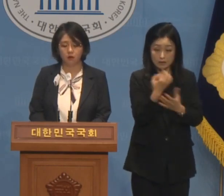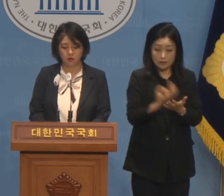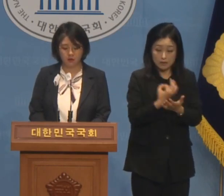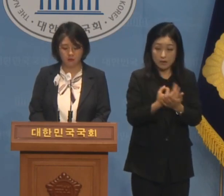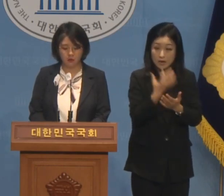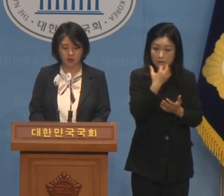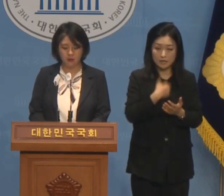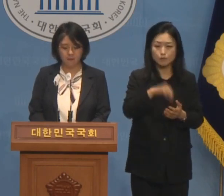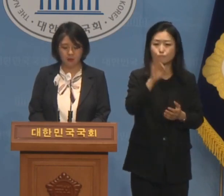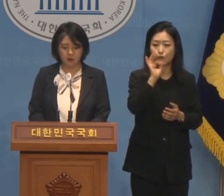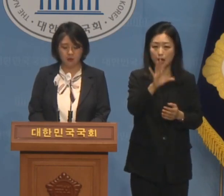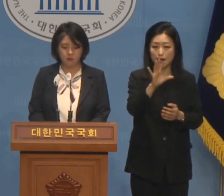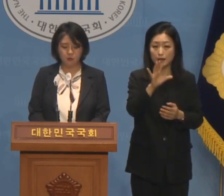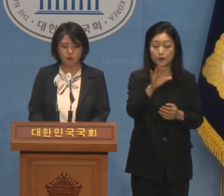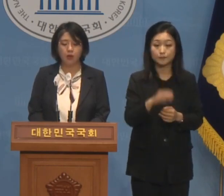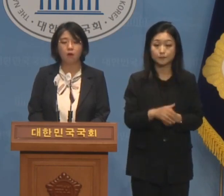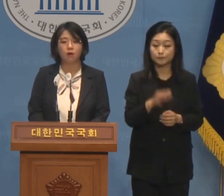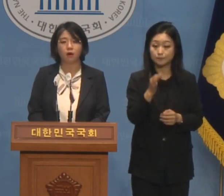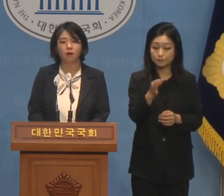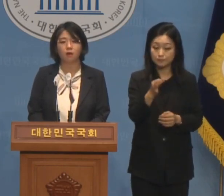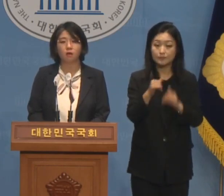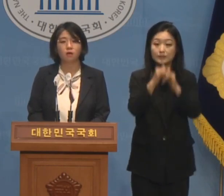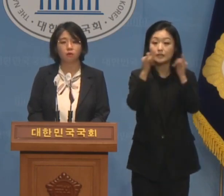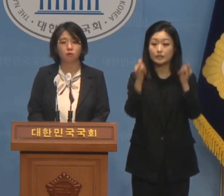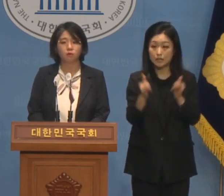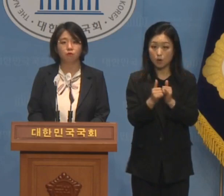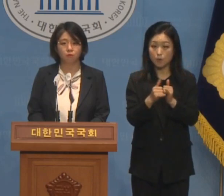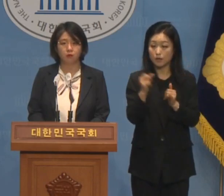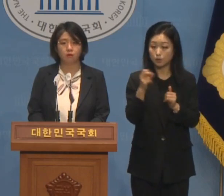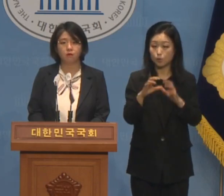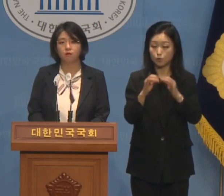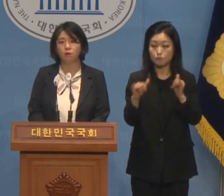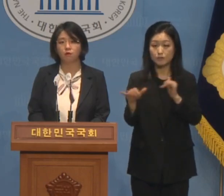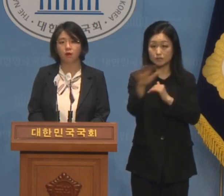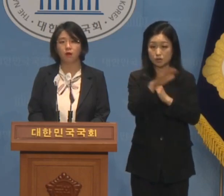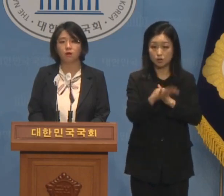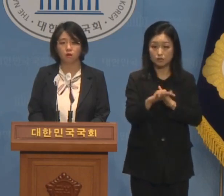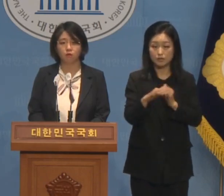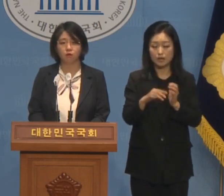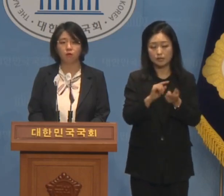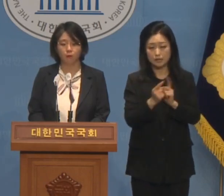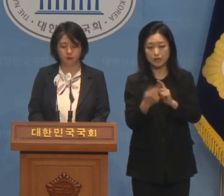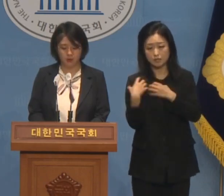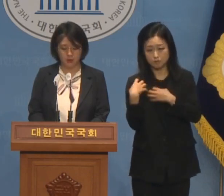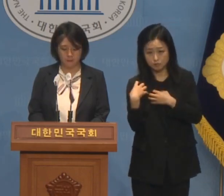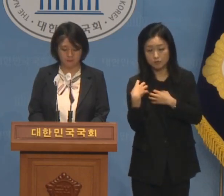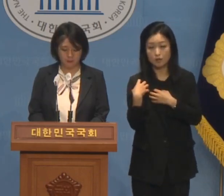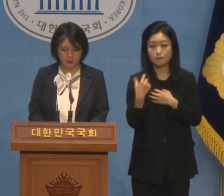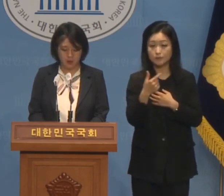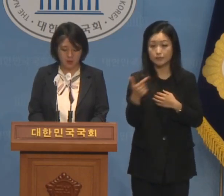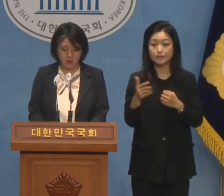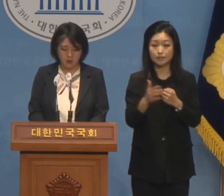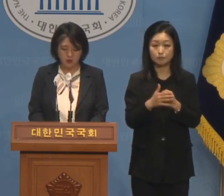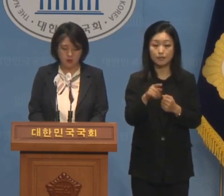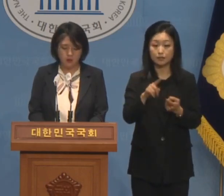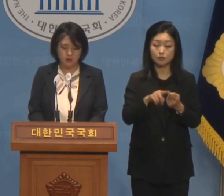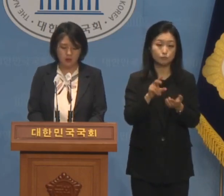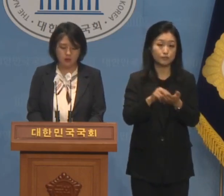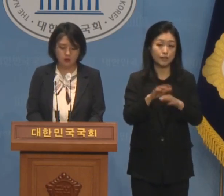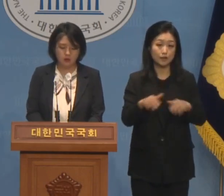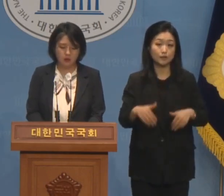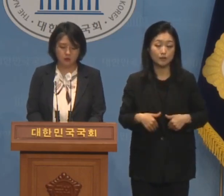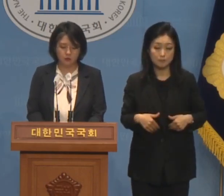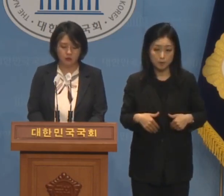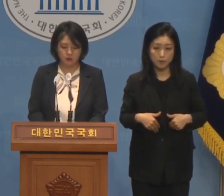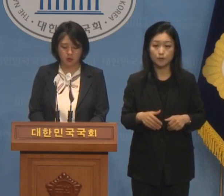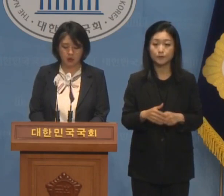이미 끝났습니다. 그 비용을 사회가 그리고 국민들이 짊어져야 할 이유는 없습니다.